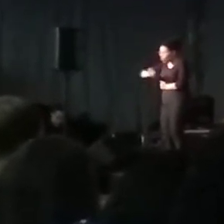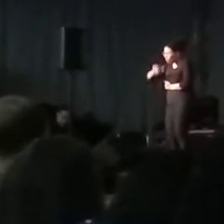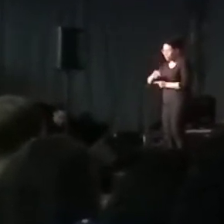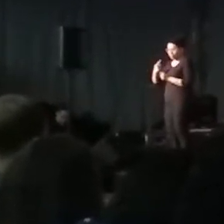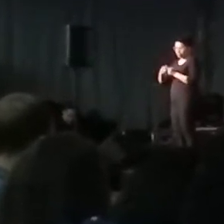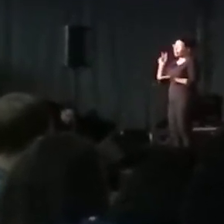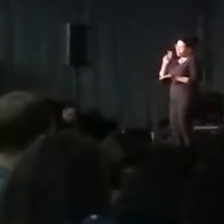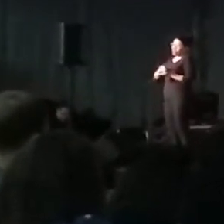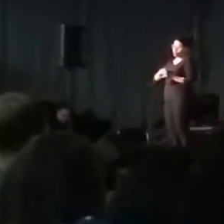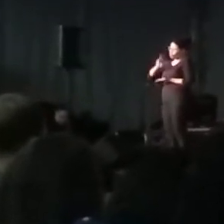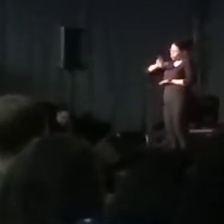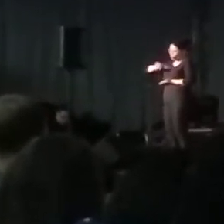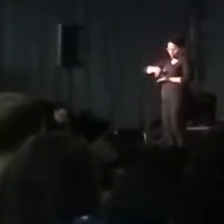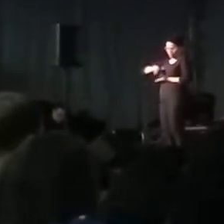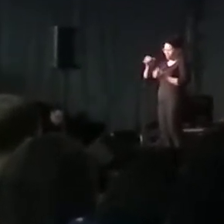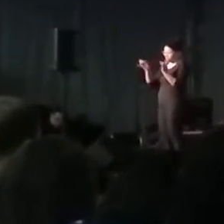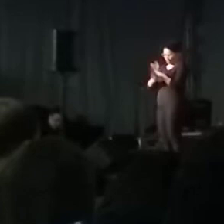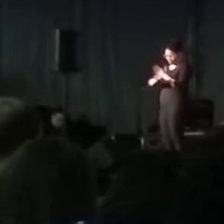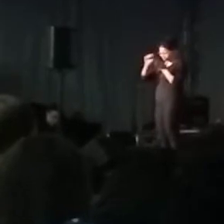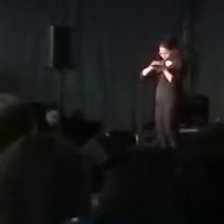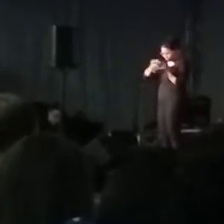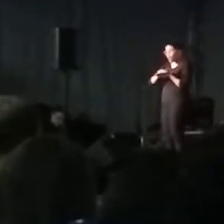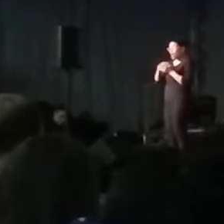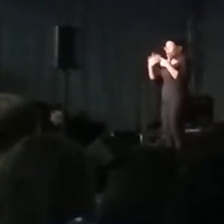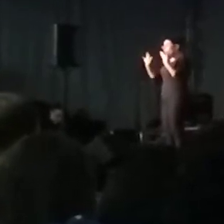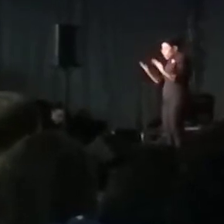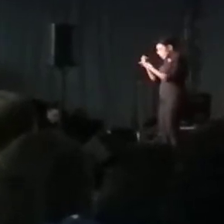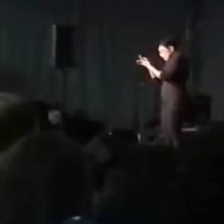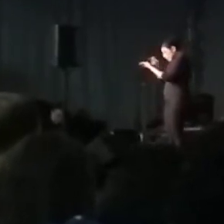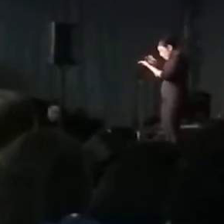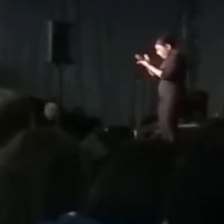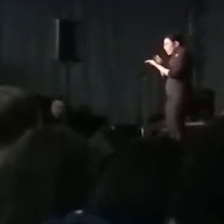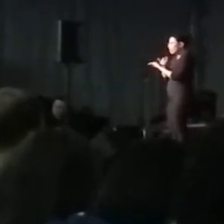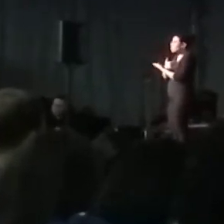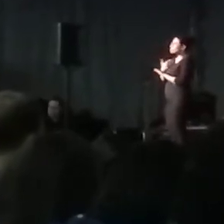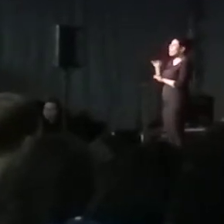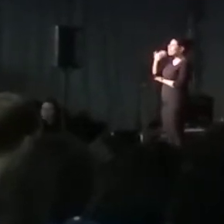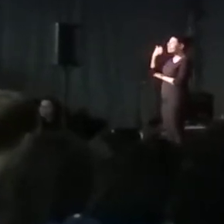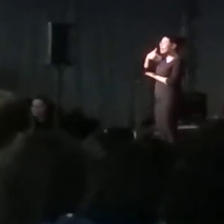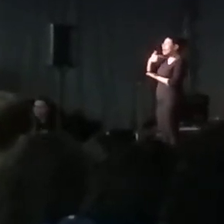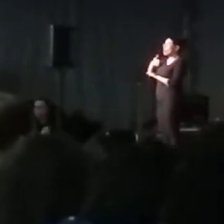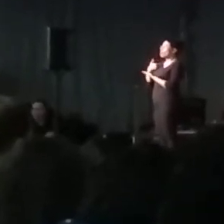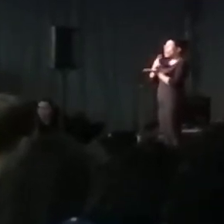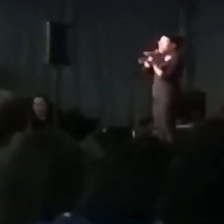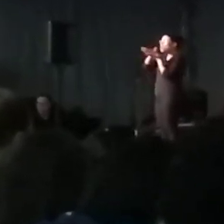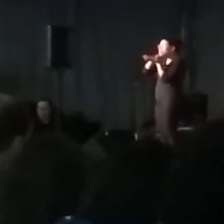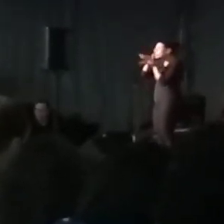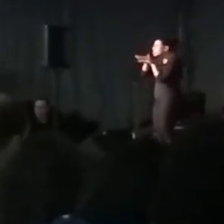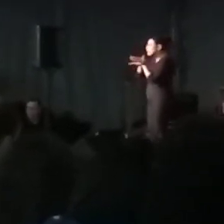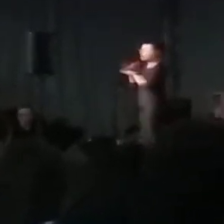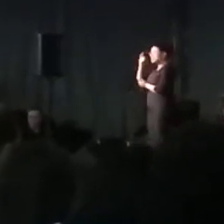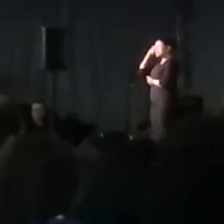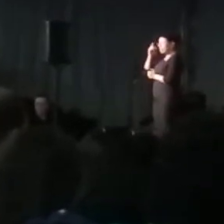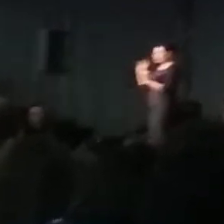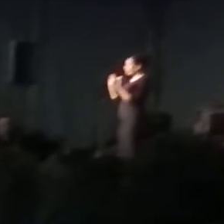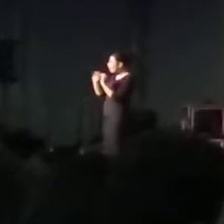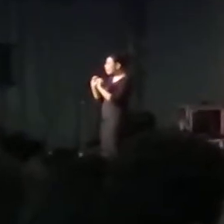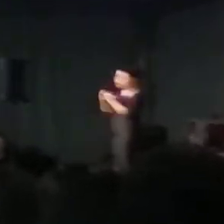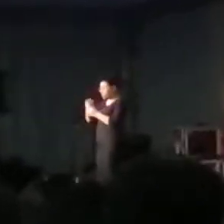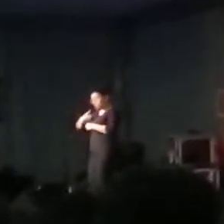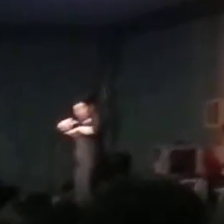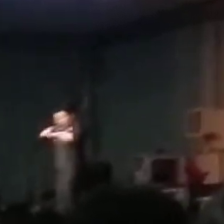acaba. Então, separei. E aí, não, nessa época, eu não pensava, vou publicar. Eu não pensava nada, eu sentava e escrevia. Daí,